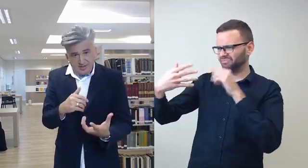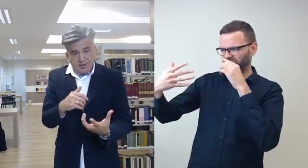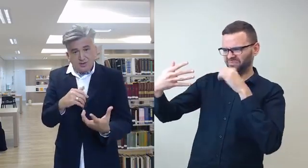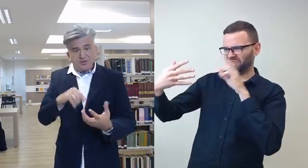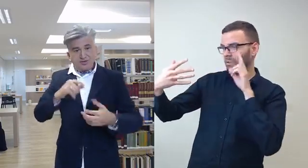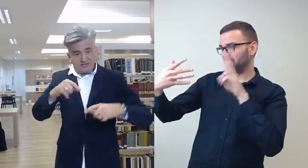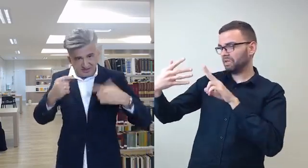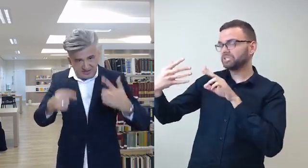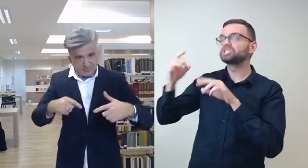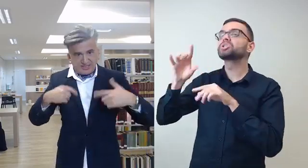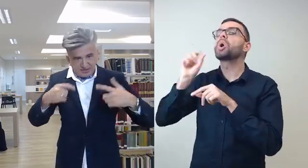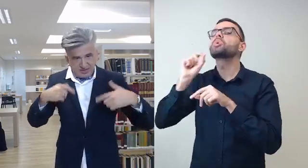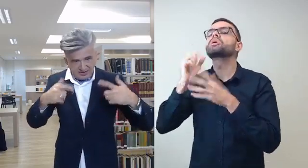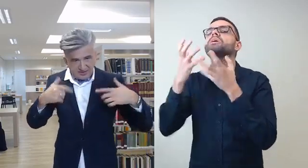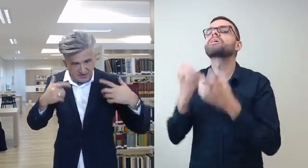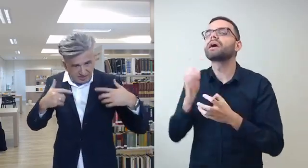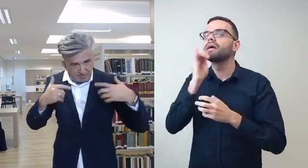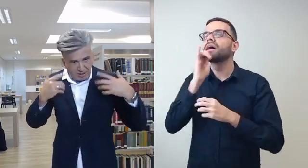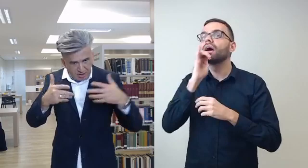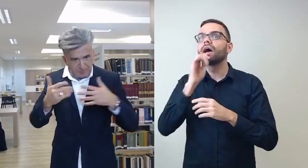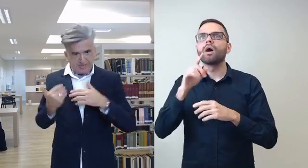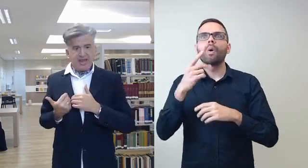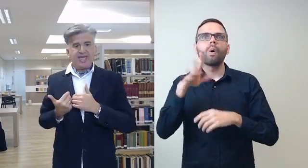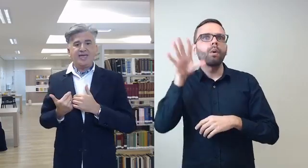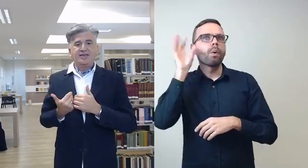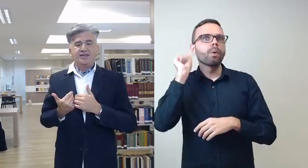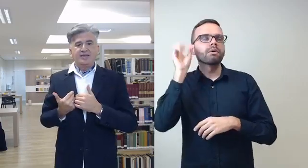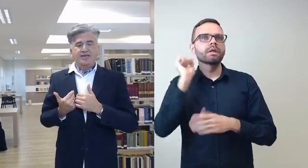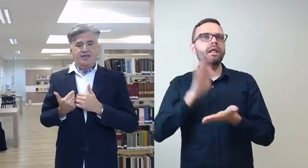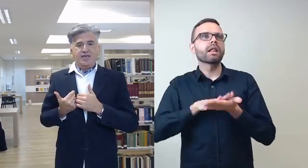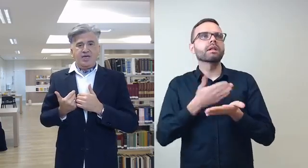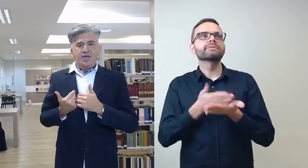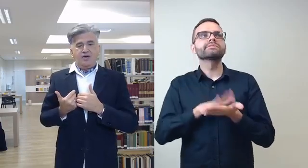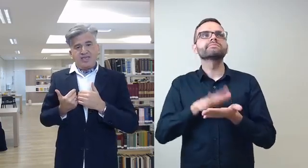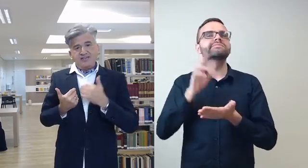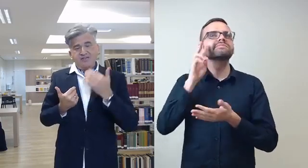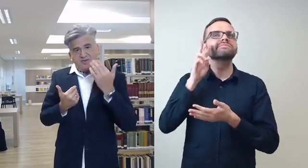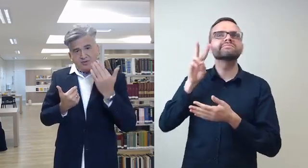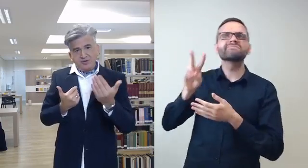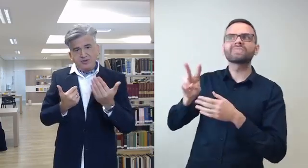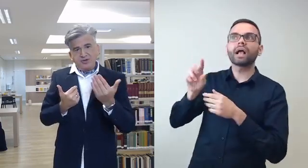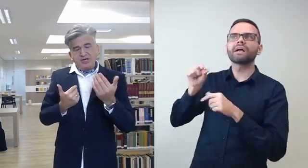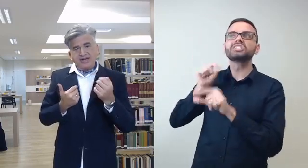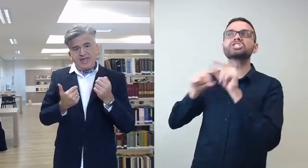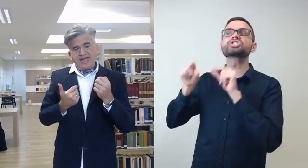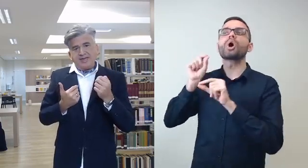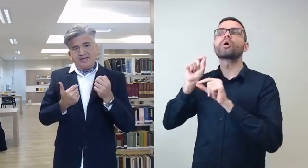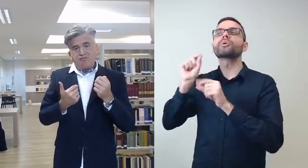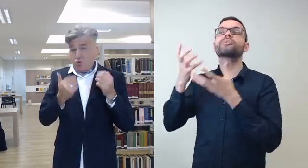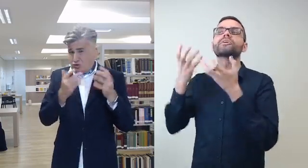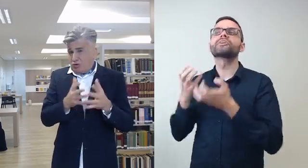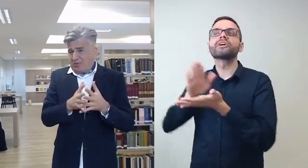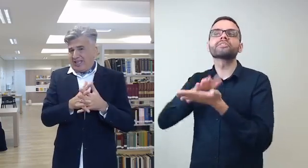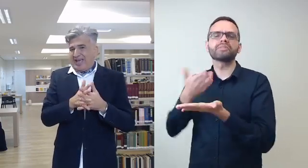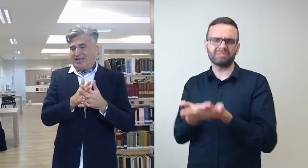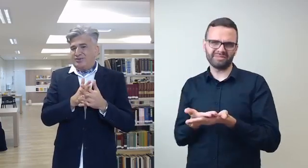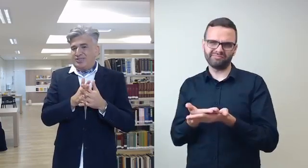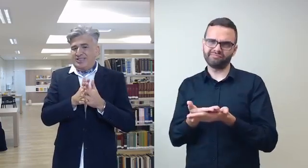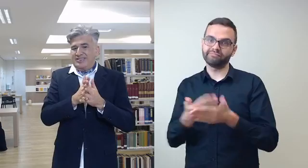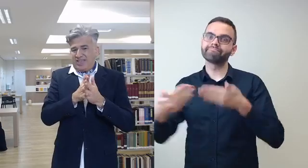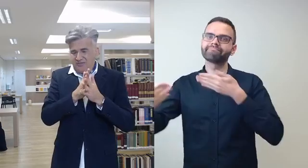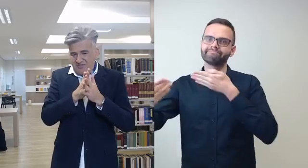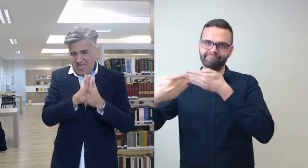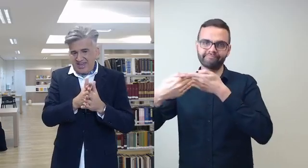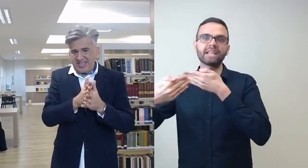pior quando desejamos que a situação seja pior do que ela é. É esse filtro, né, muito complicado